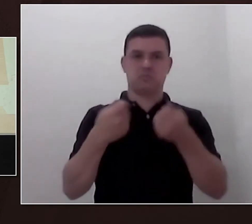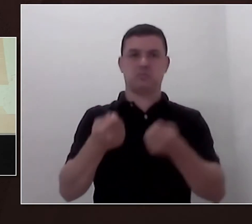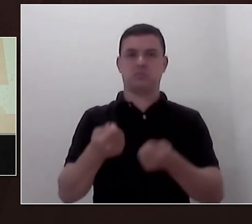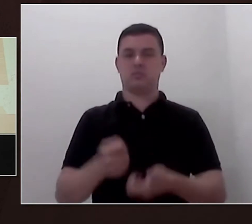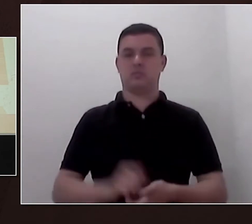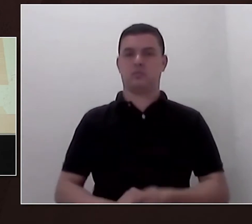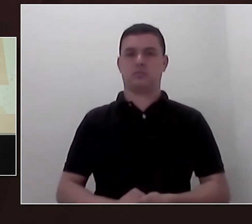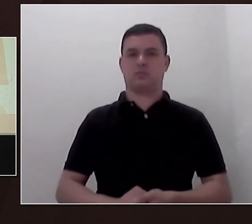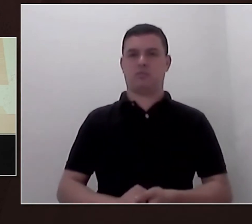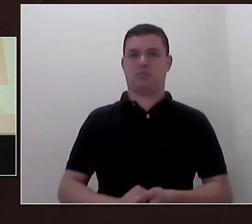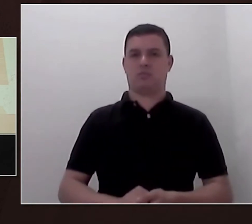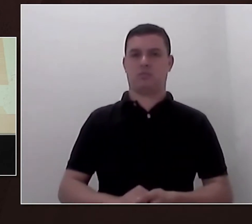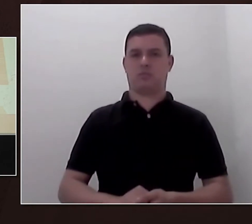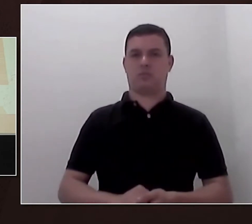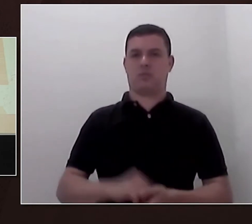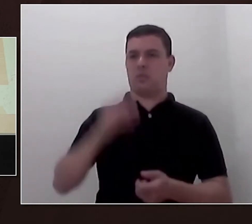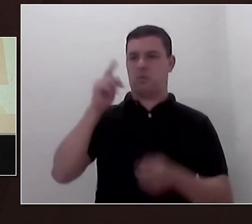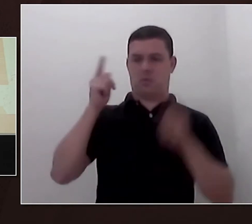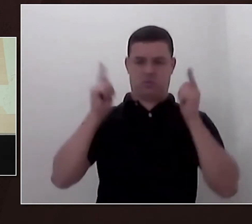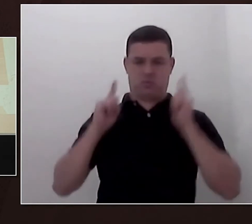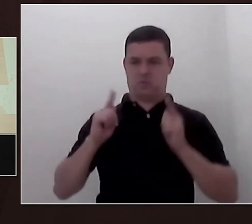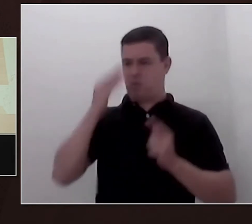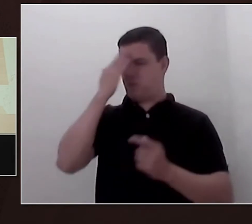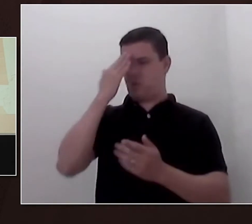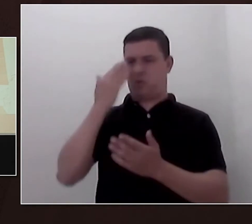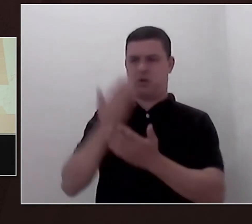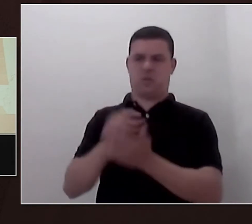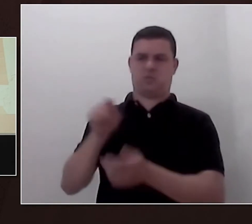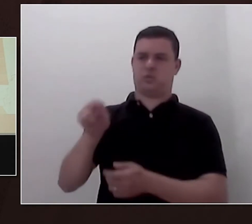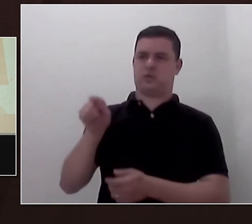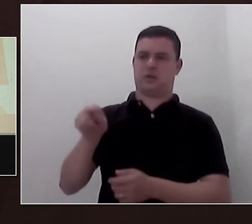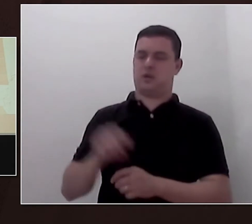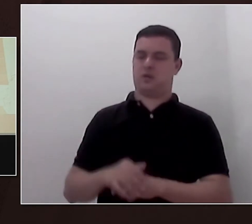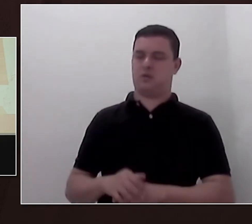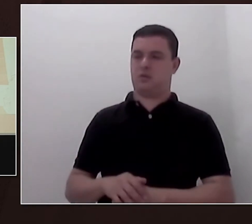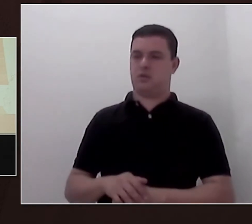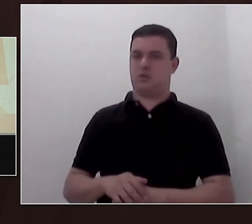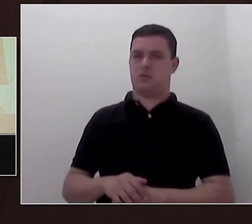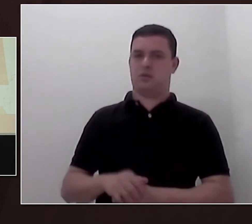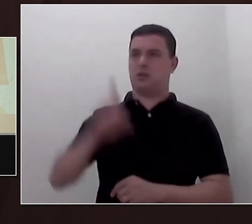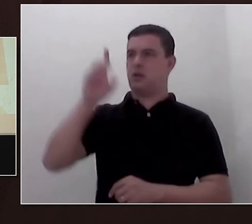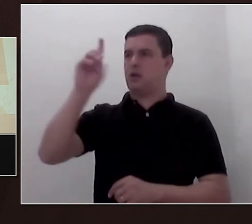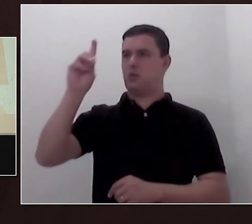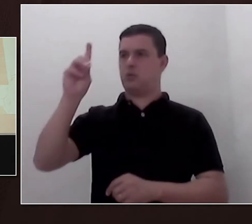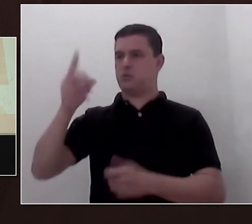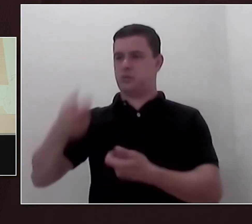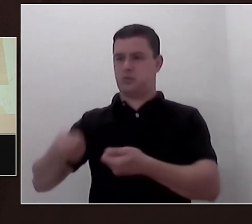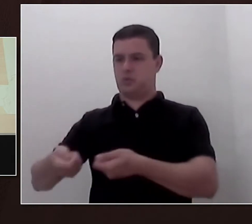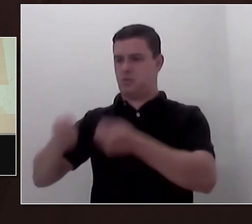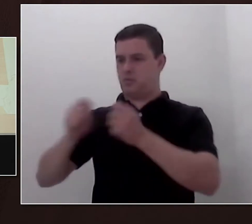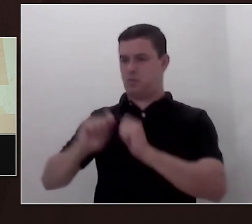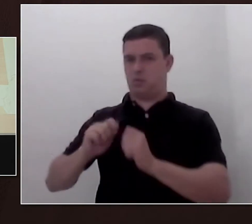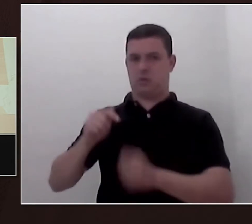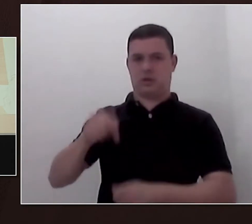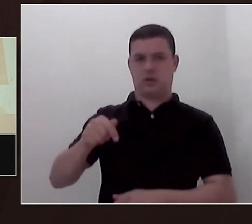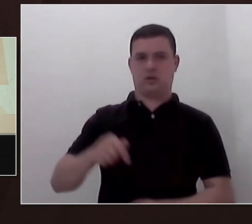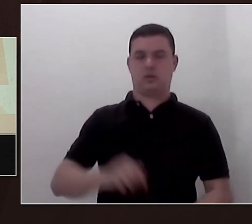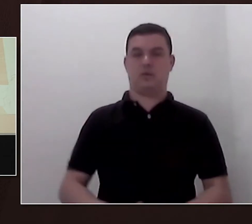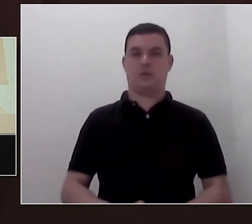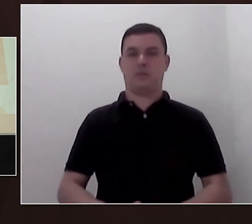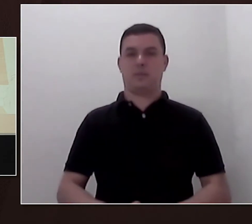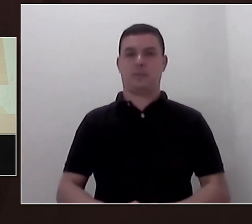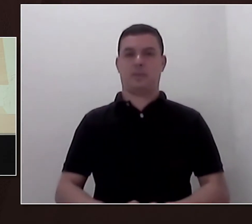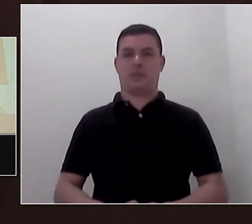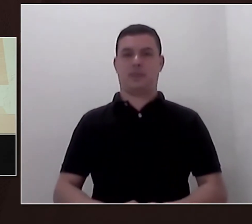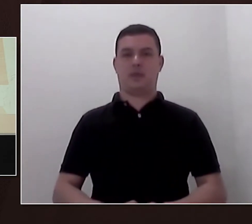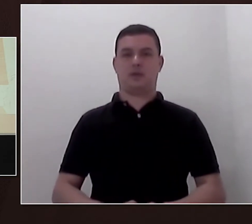Mostra para nós não queremos que você é o enviado de Deus. Aí, e eles querem ainda mais do que isso, querem fazer